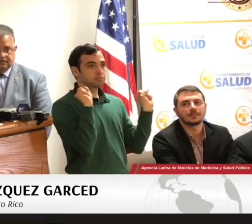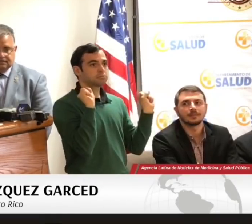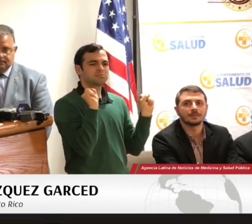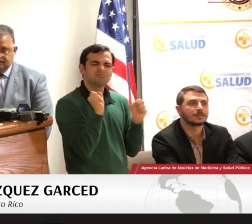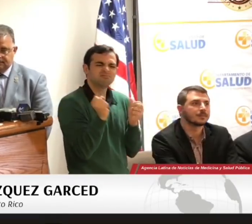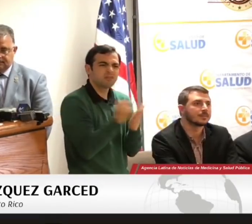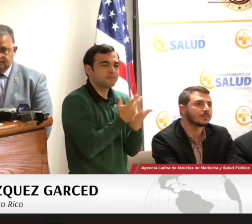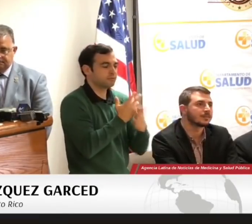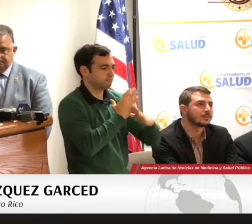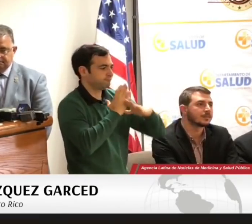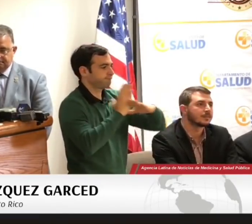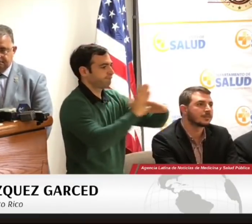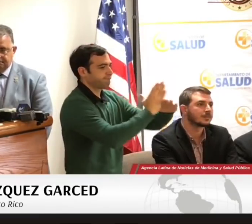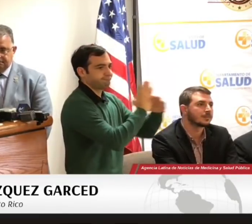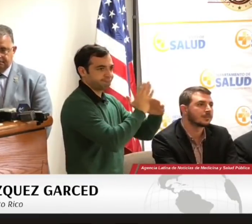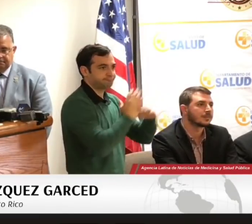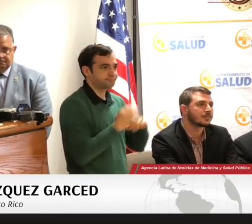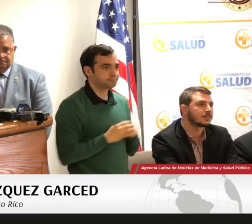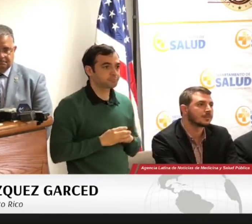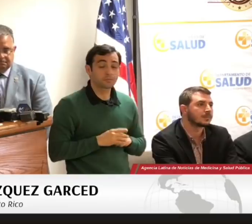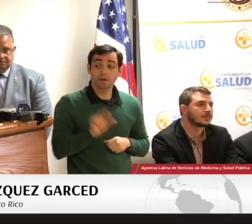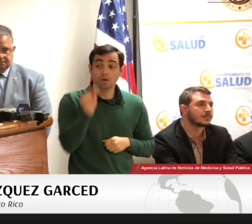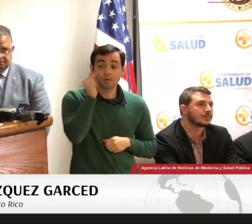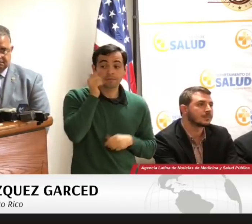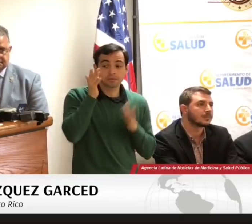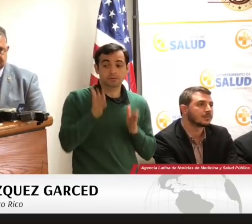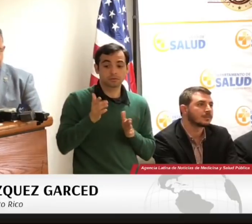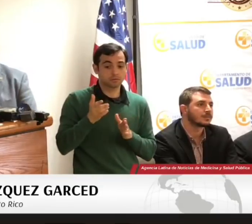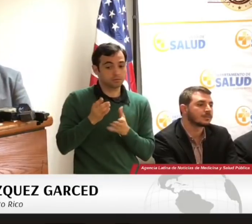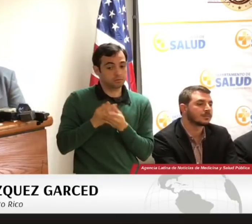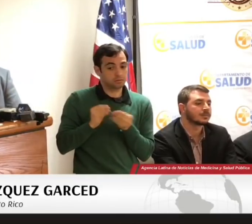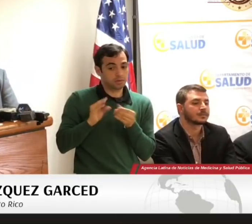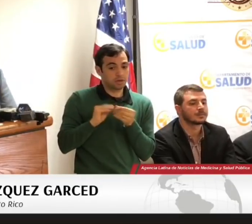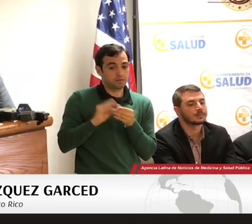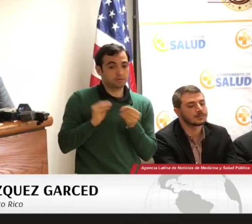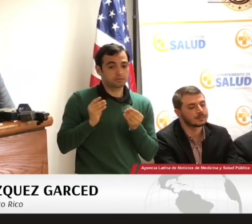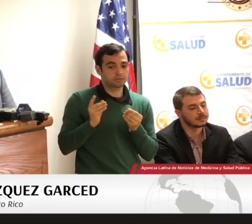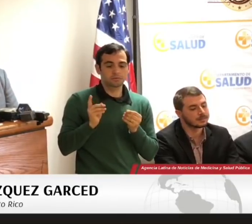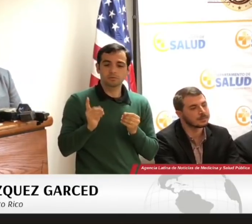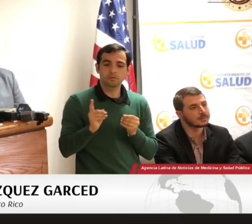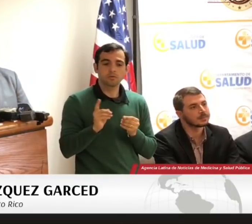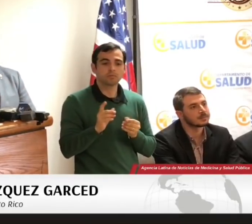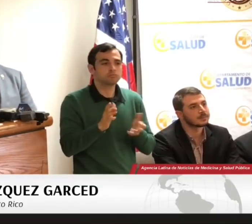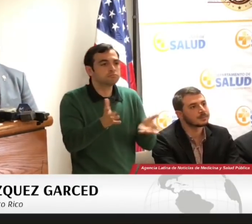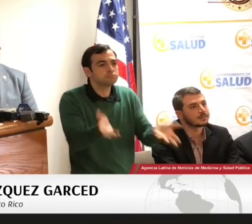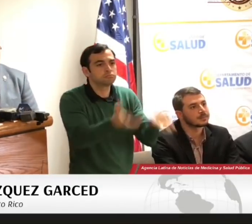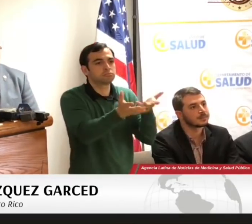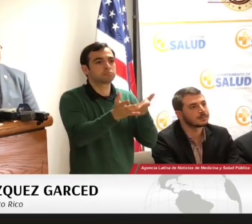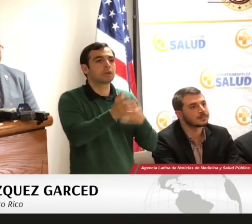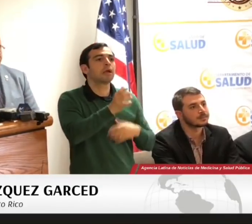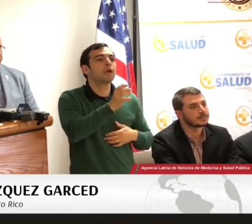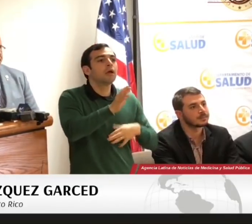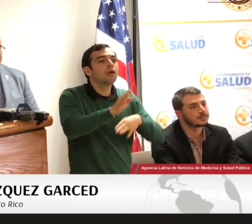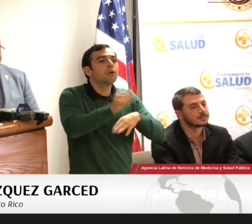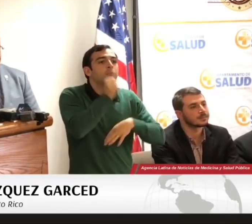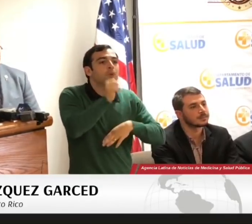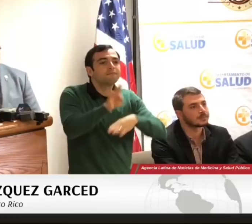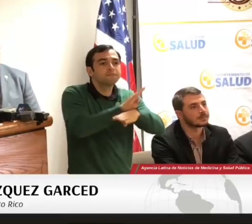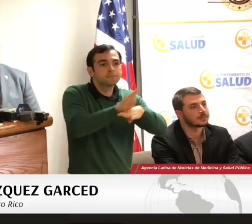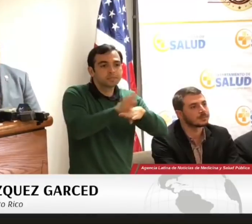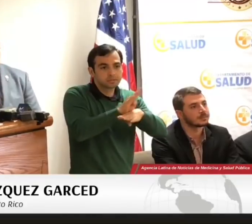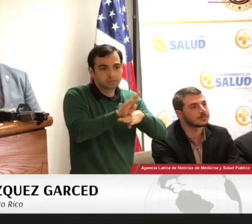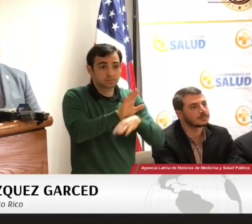más importante. Por último, gobernador, usted menciona, ¿no?, que exhorta a los patronos privados, ¿no?, a no cargar a la licencia